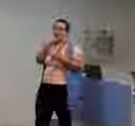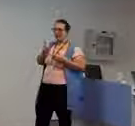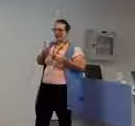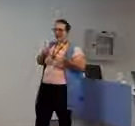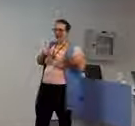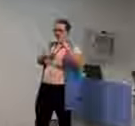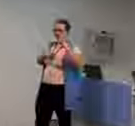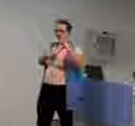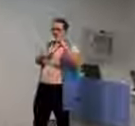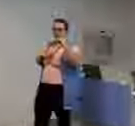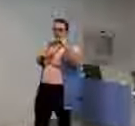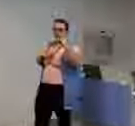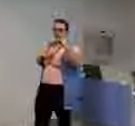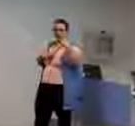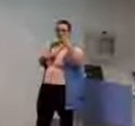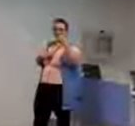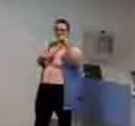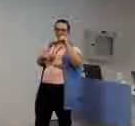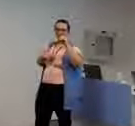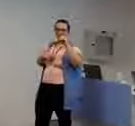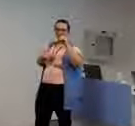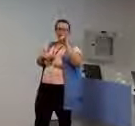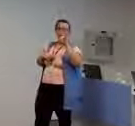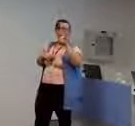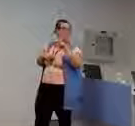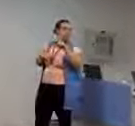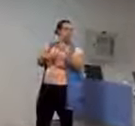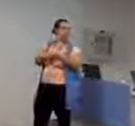e o Top Solid, eu vou